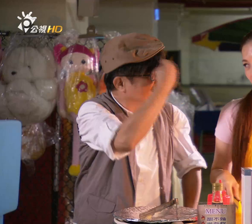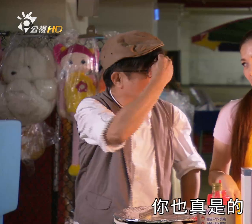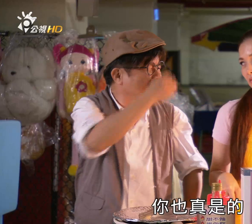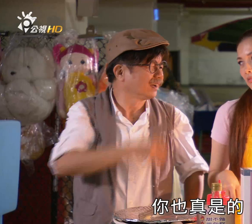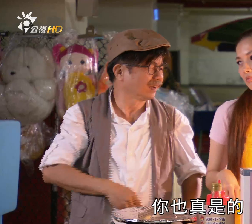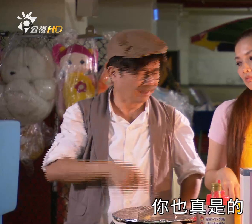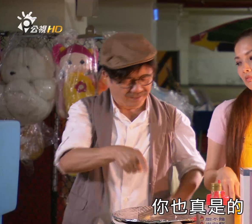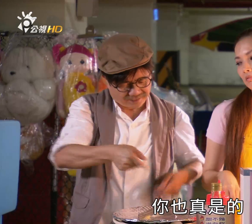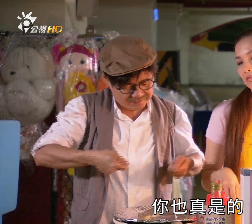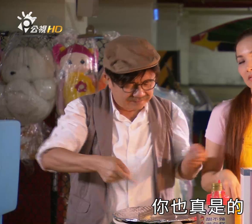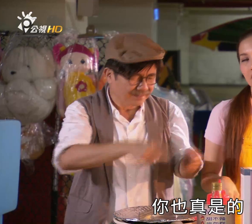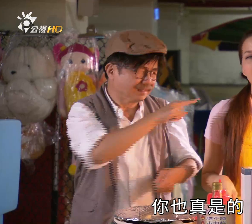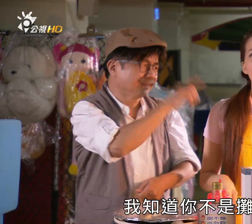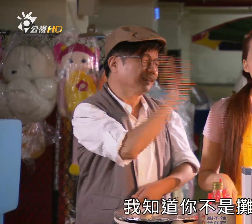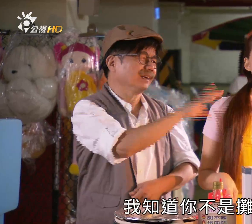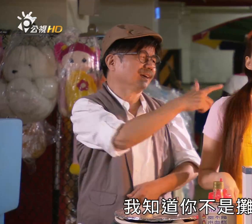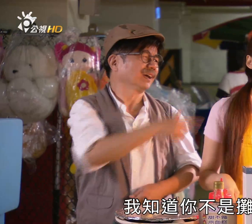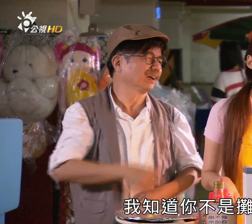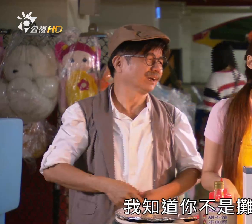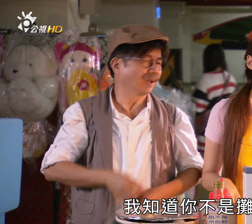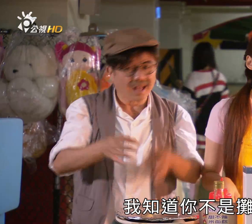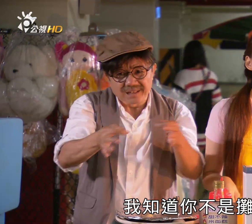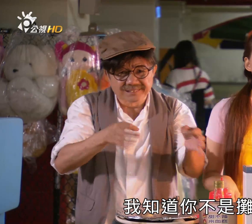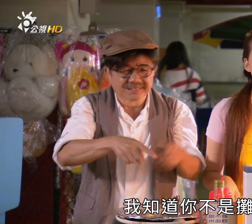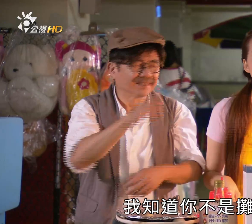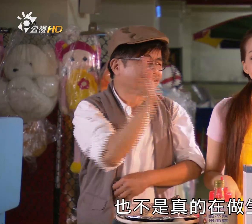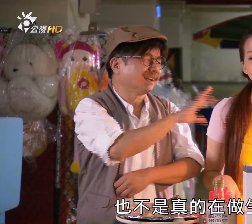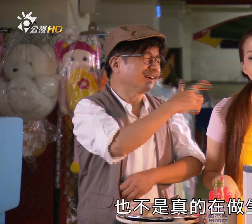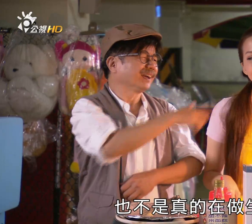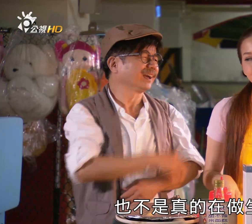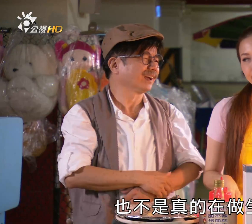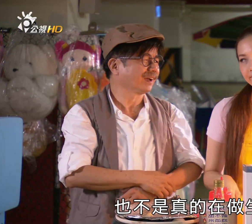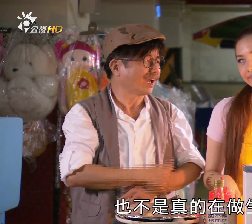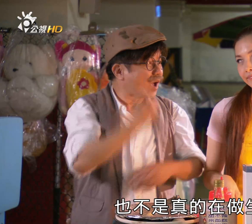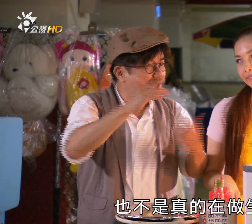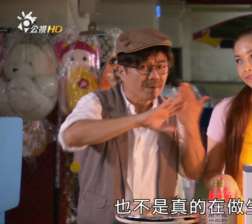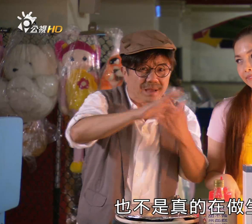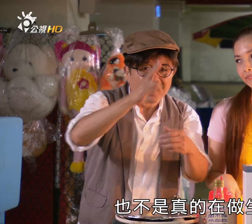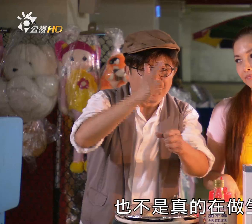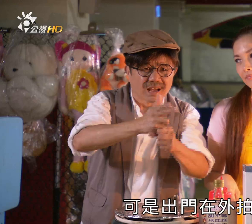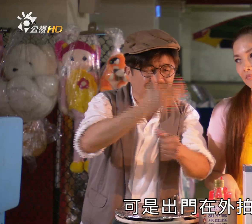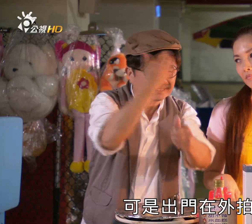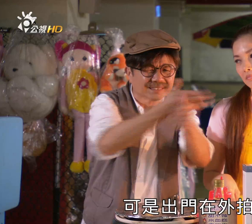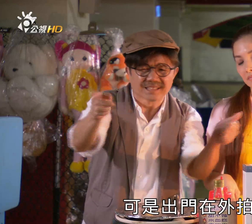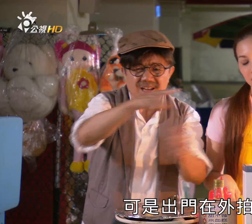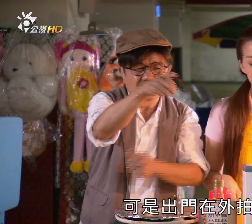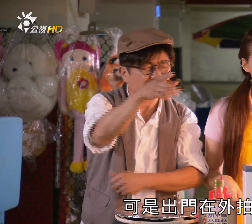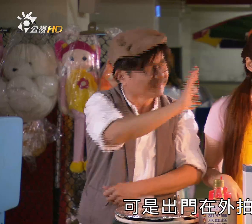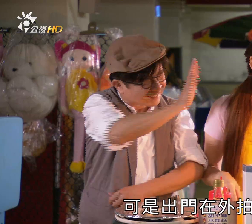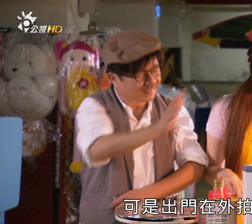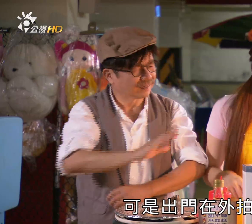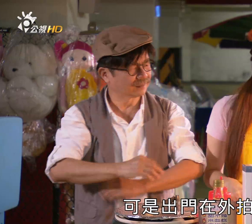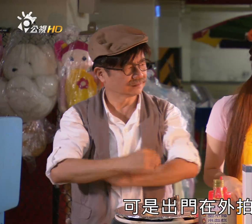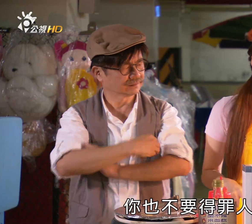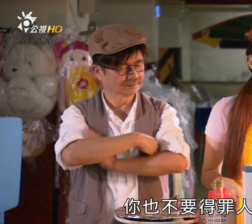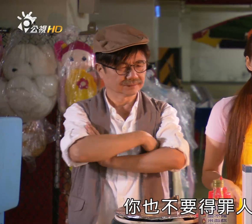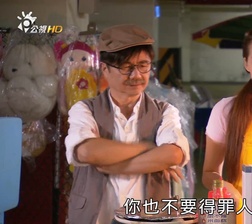你也真是的，我知道你不是摊贩，也不是真的在做生意，可是出门在外拍戏，你也不要得罪人